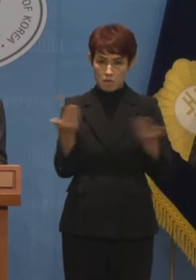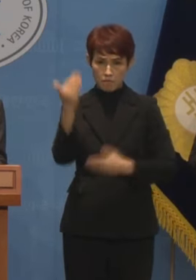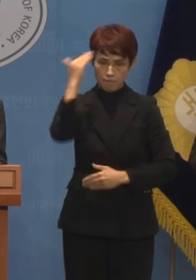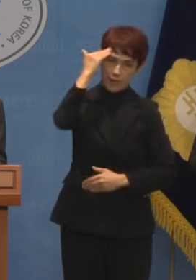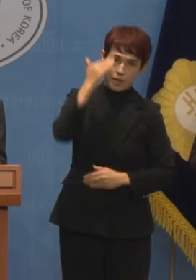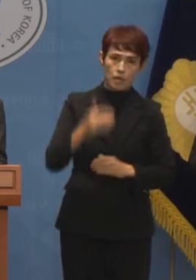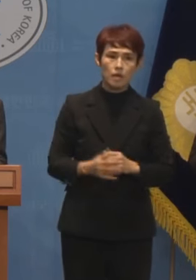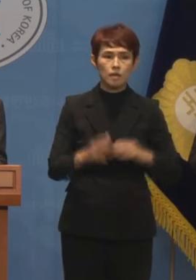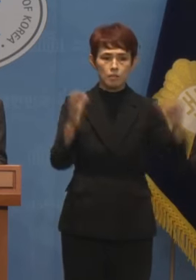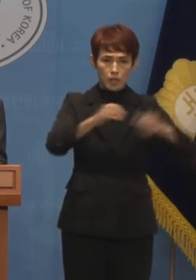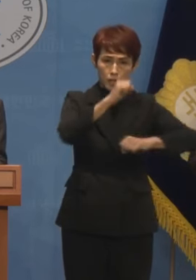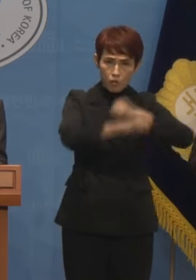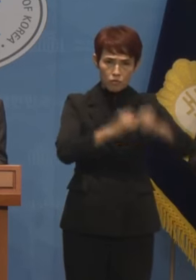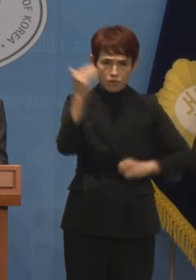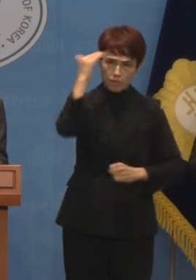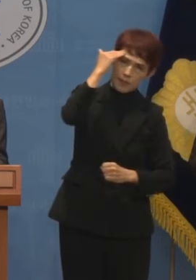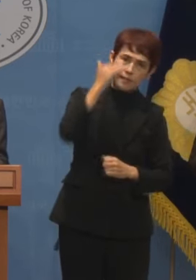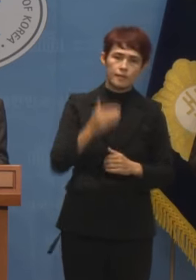심각하게 침해하는 행위입니다.